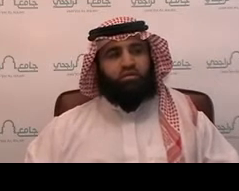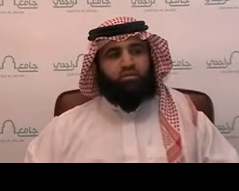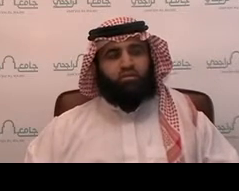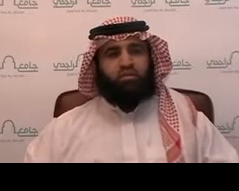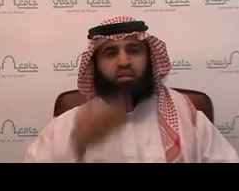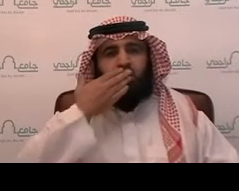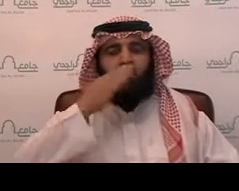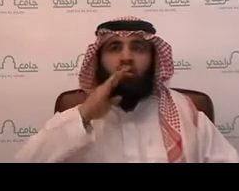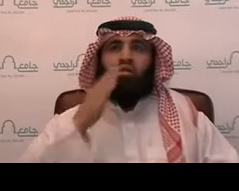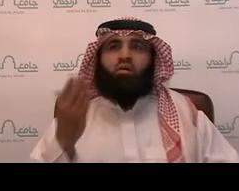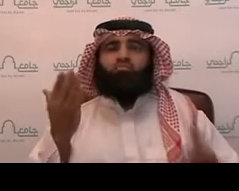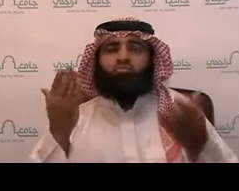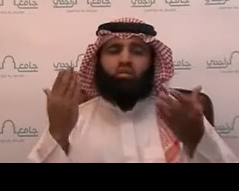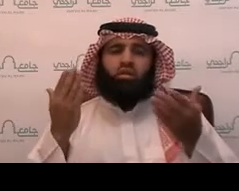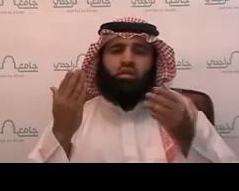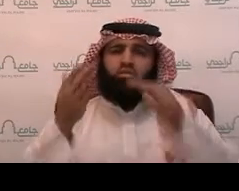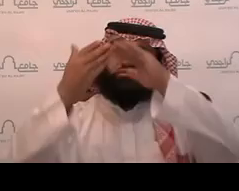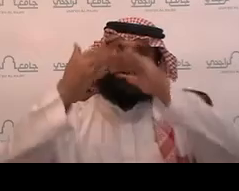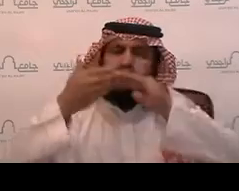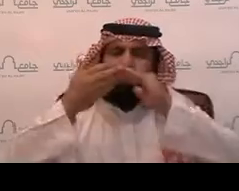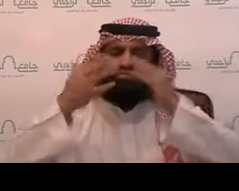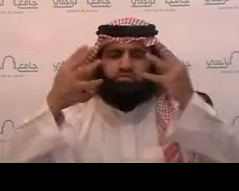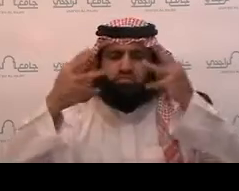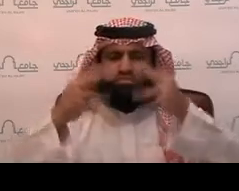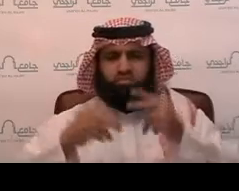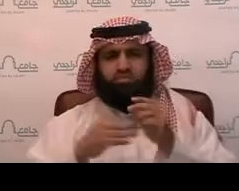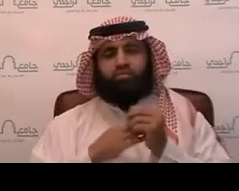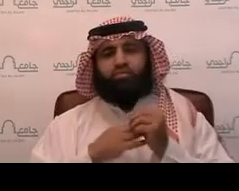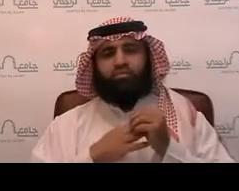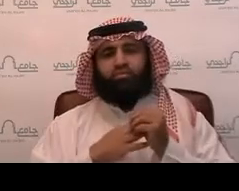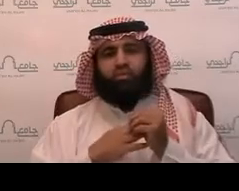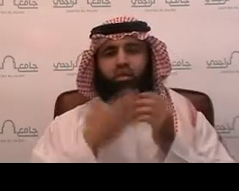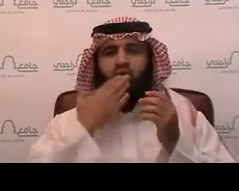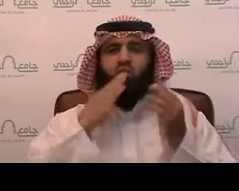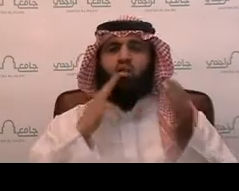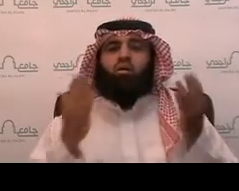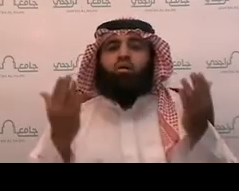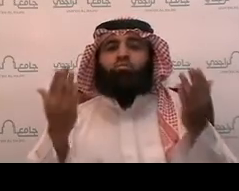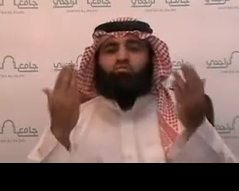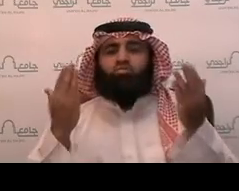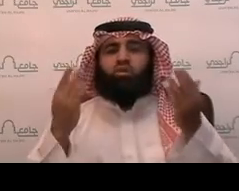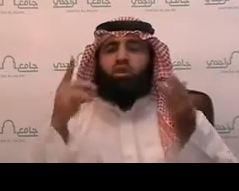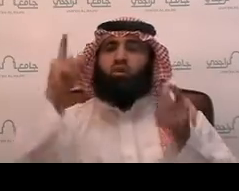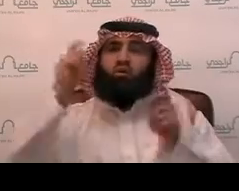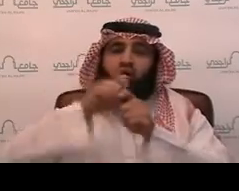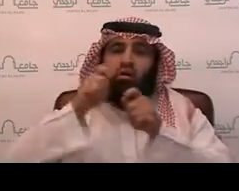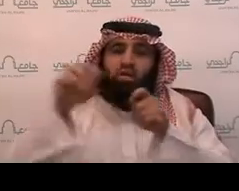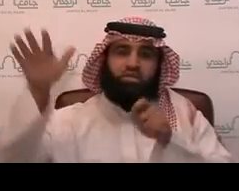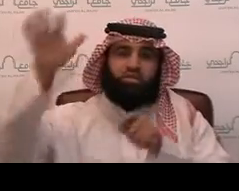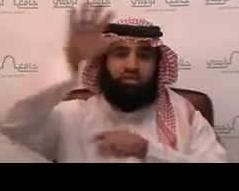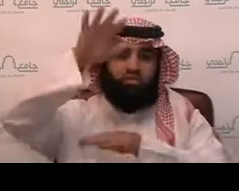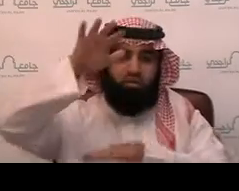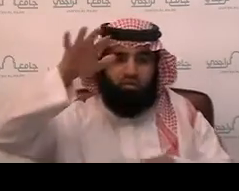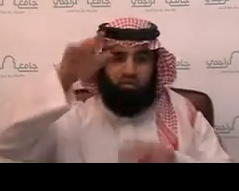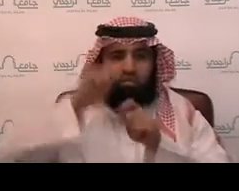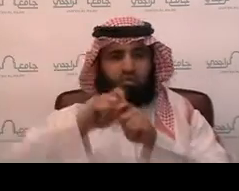الحمد لله على إحسانه. الحمد لله الذي خلق السماوات والأرض وجعل الظلمات